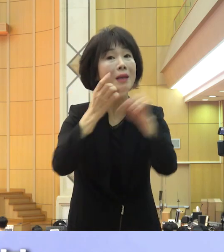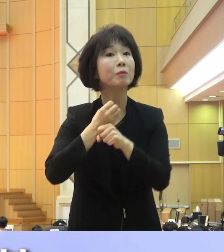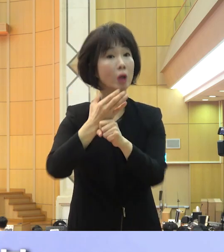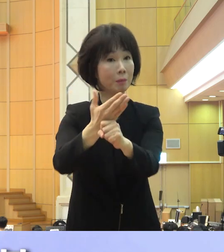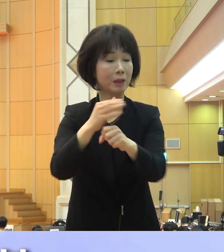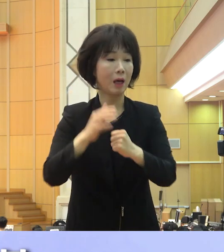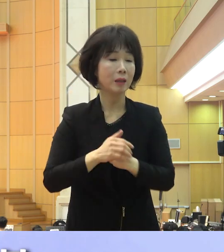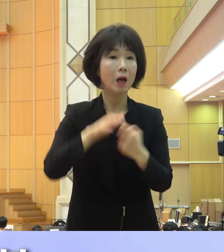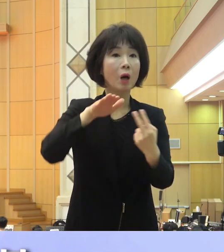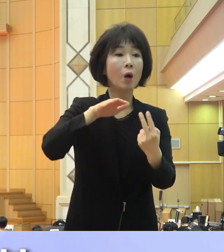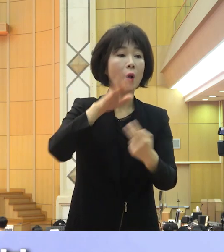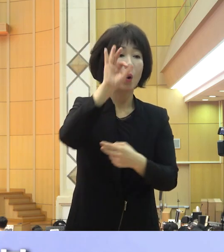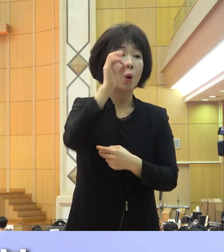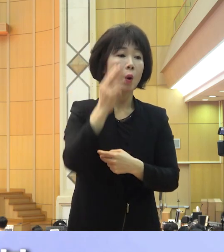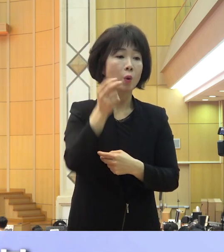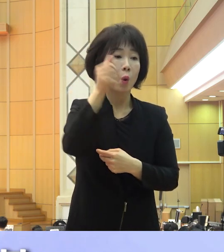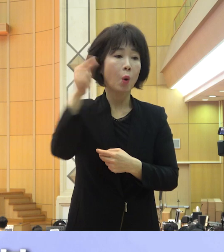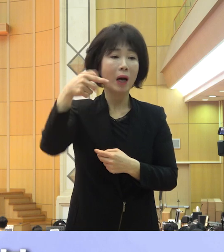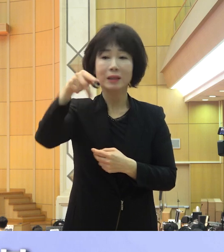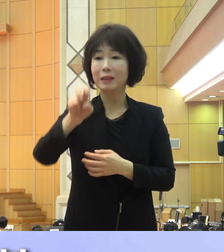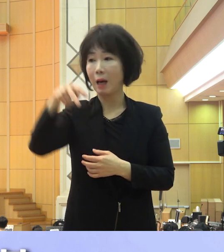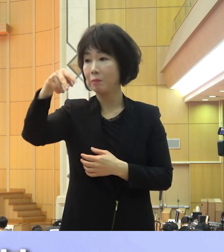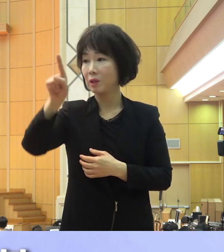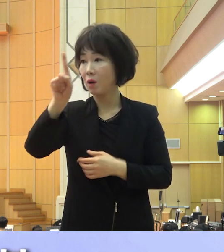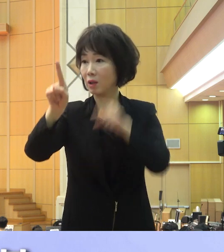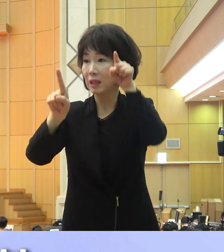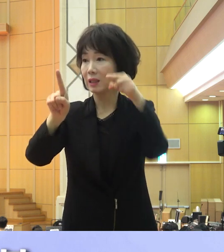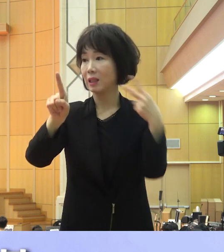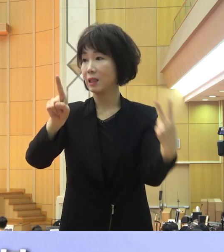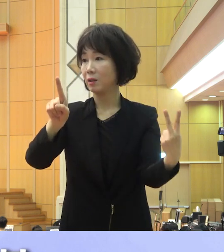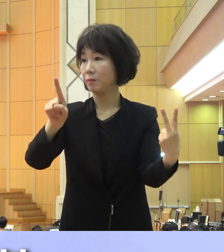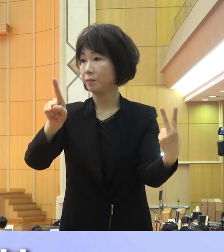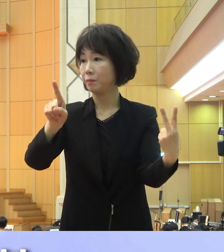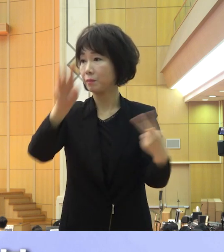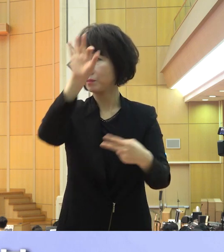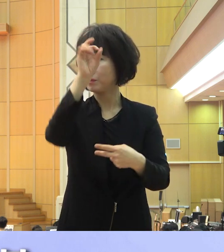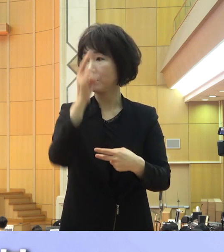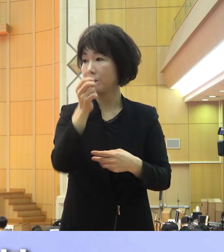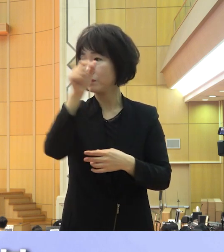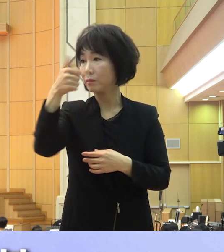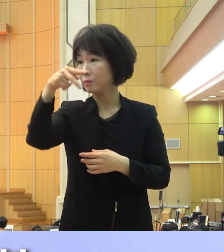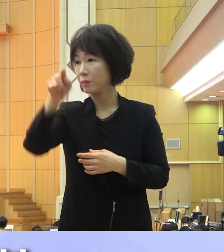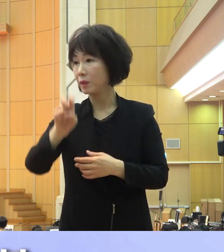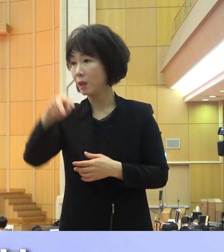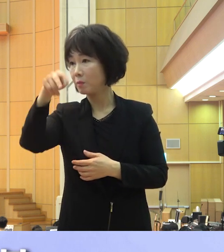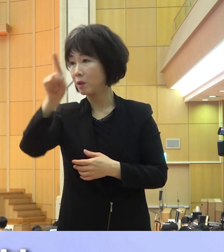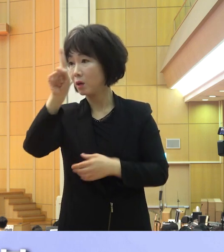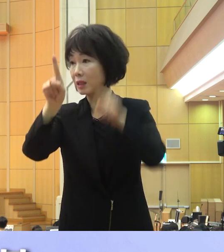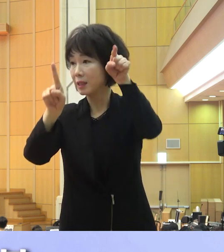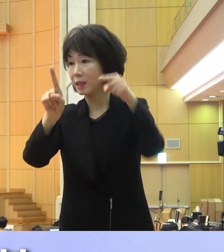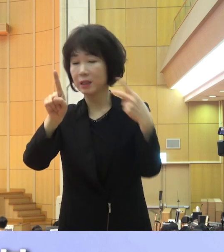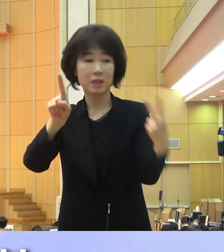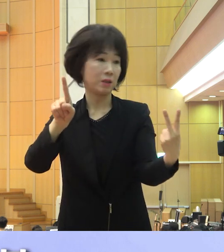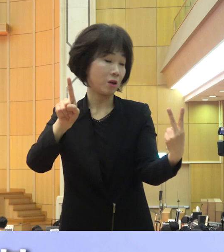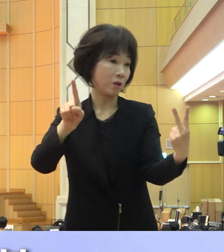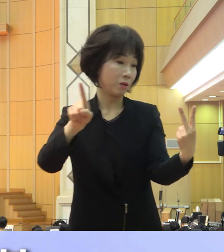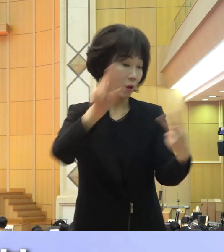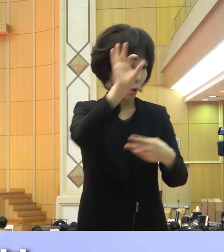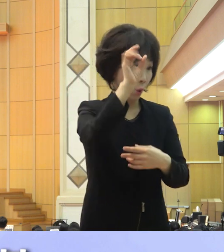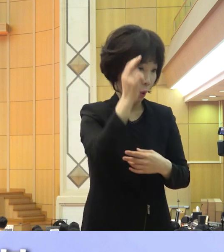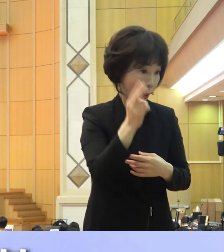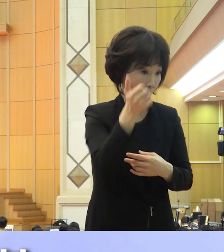말씀은 신약성경 요한 3서 1장 2절 말씀입니다. 신약성경